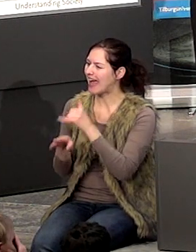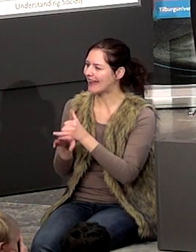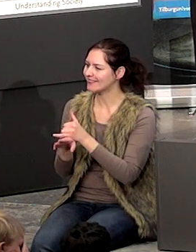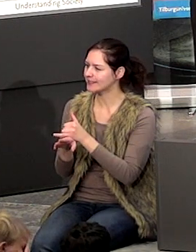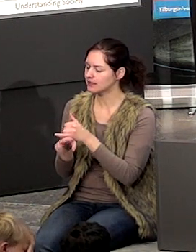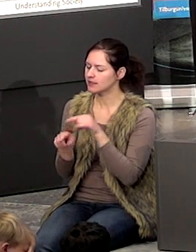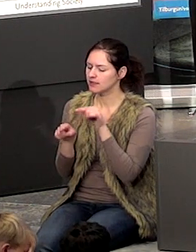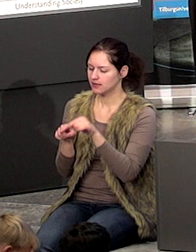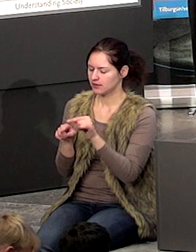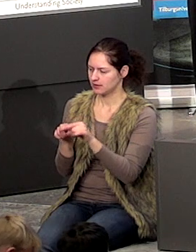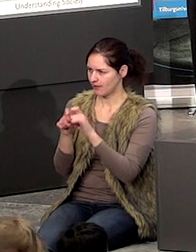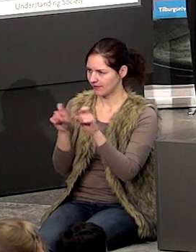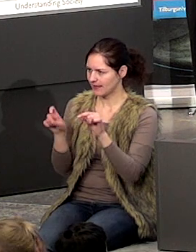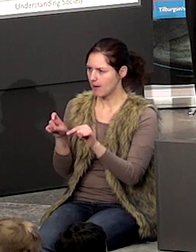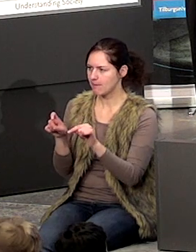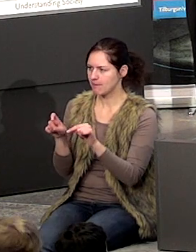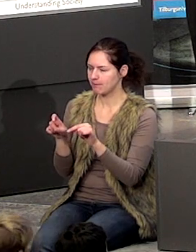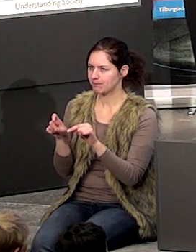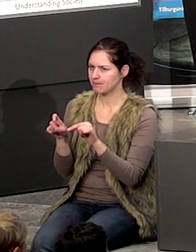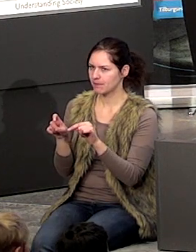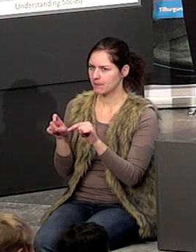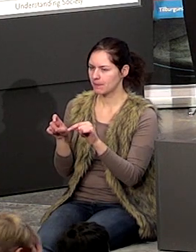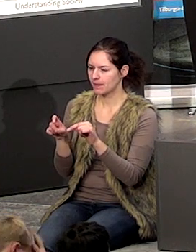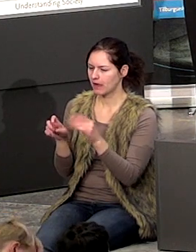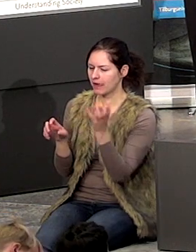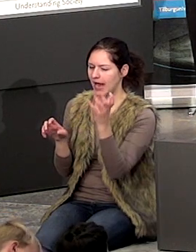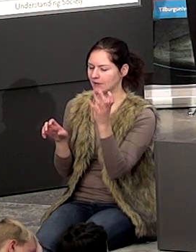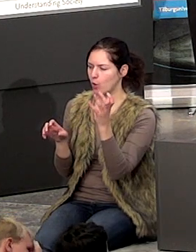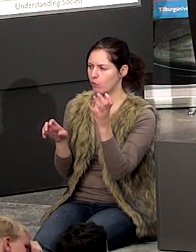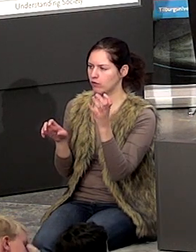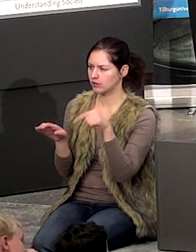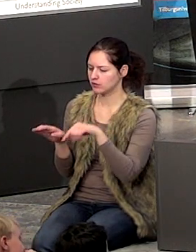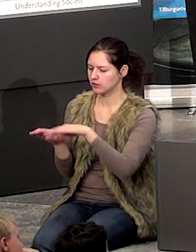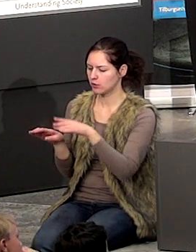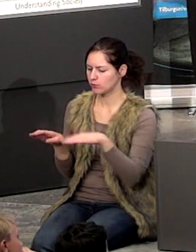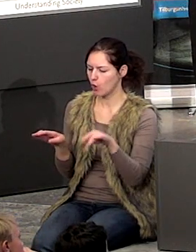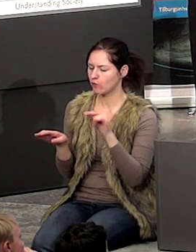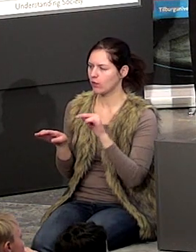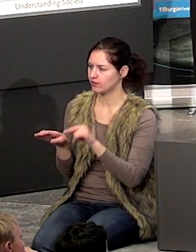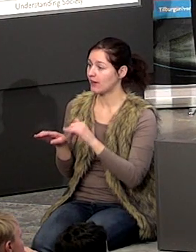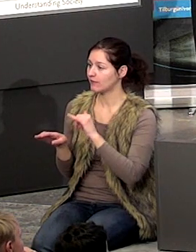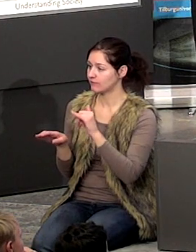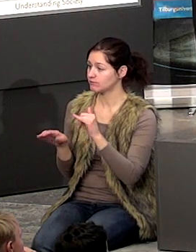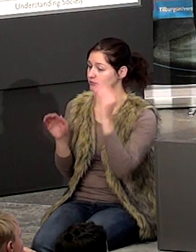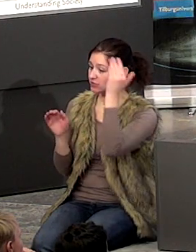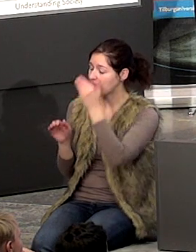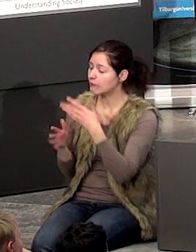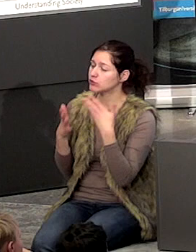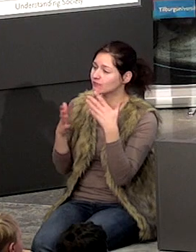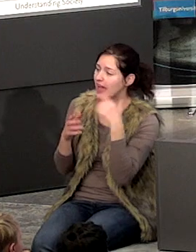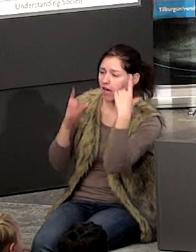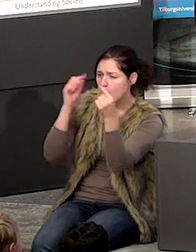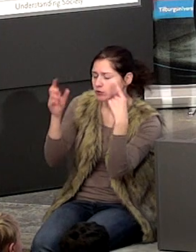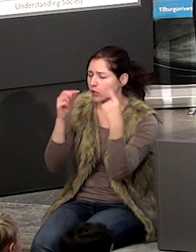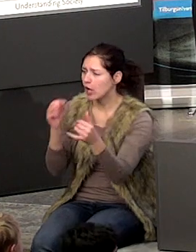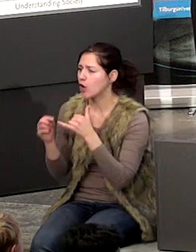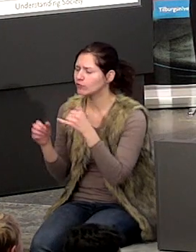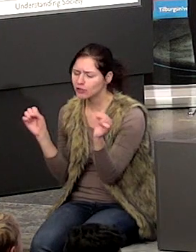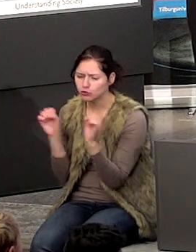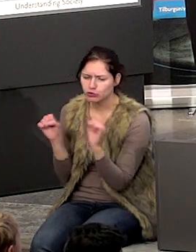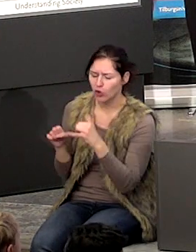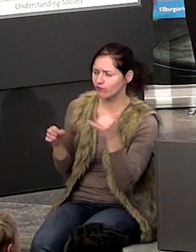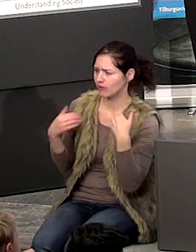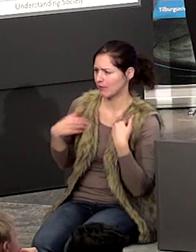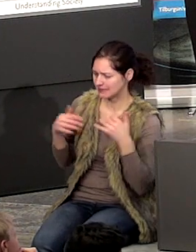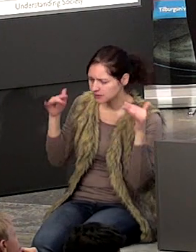heuvel, of de korte heuvel van Eindhoven. Daar is veel uitgaansleven s'avonds, de kroegen, veel drukte, enzovoort,